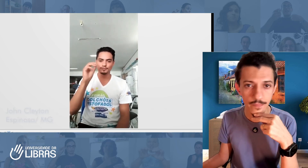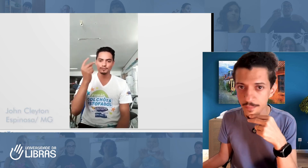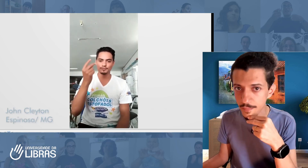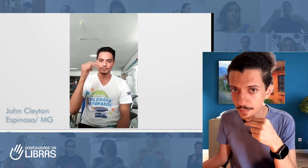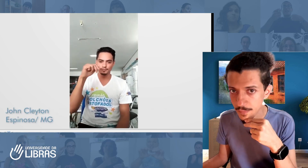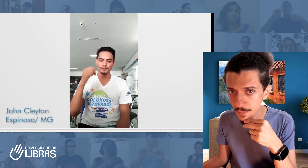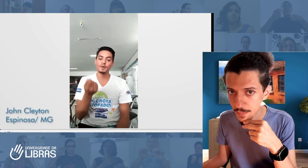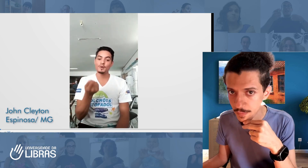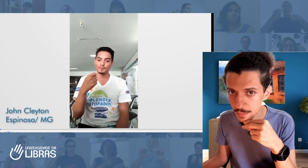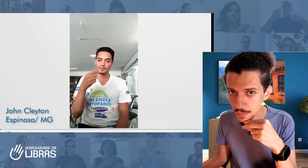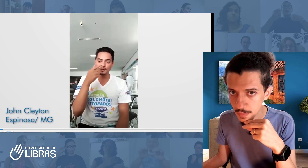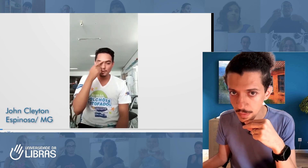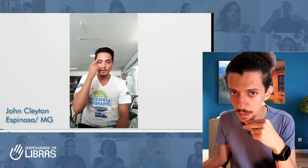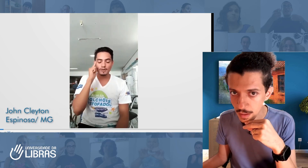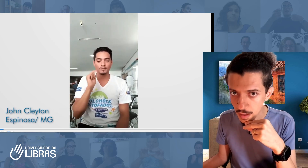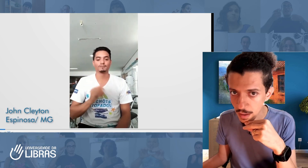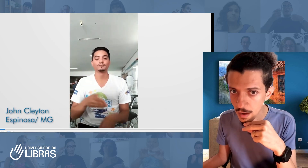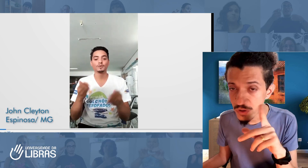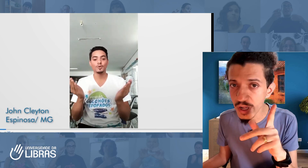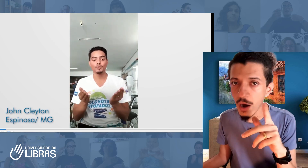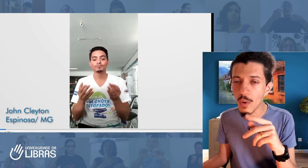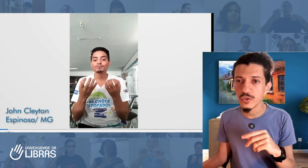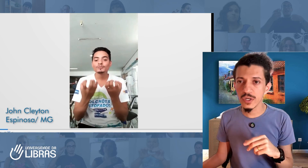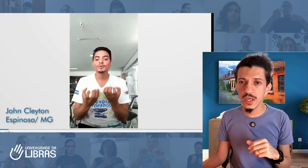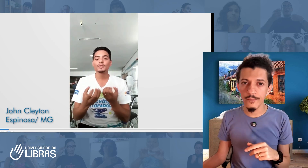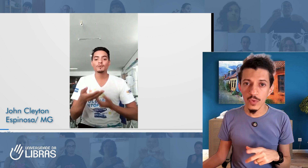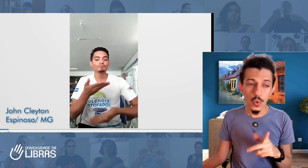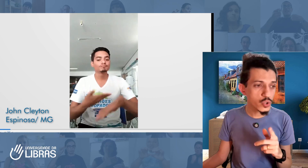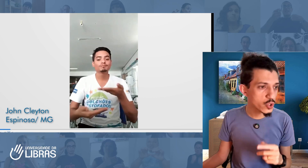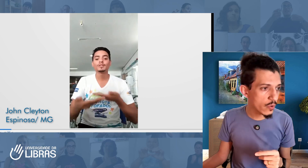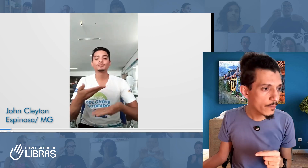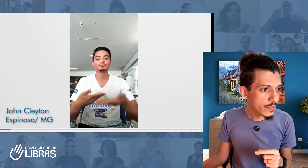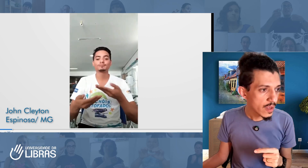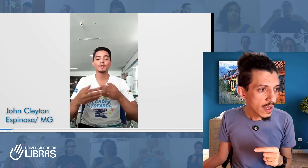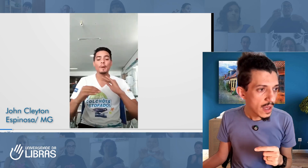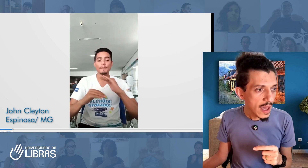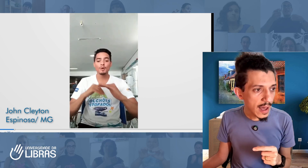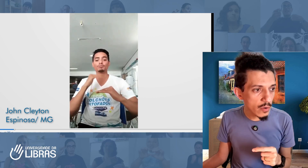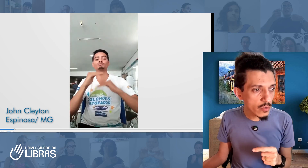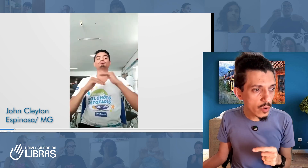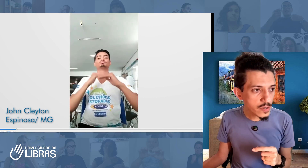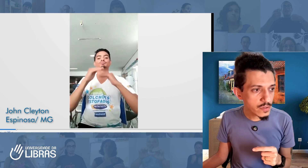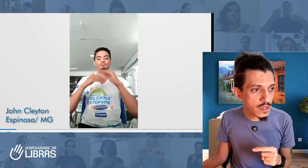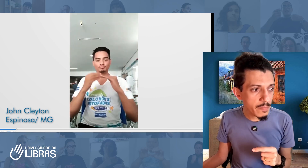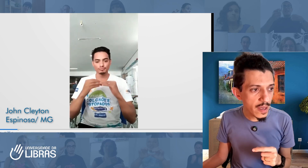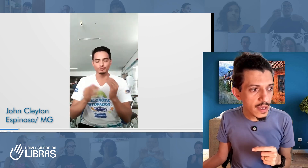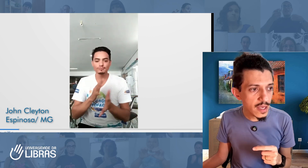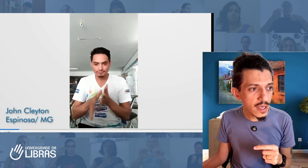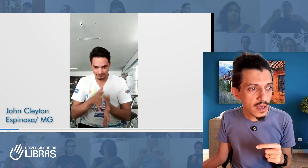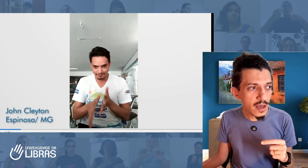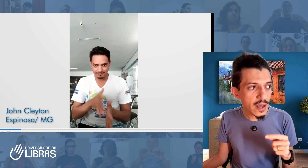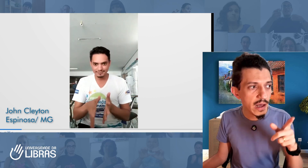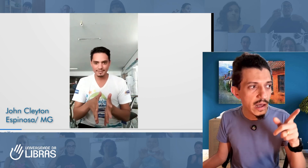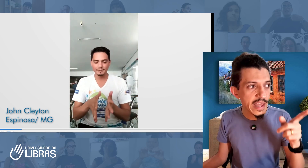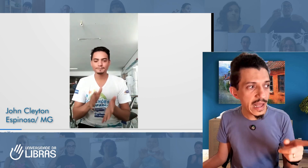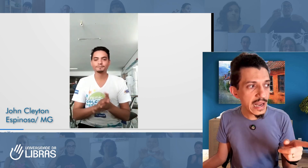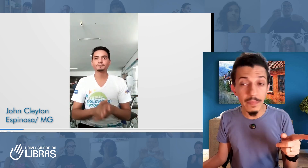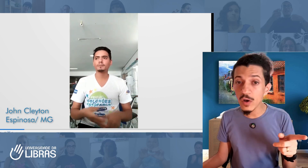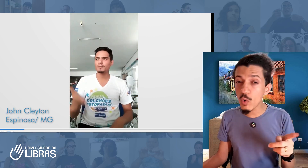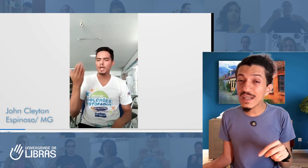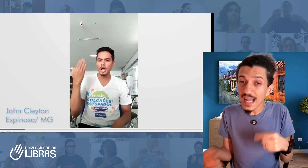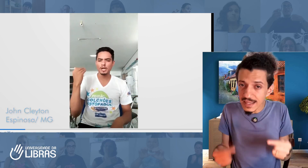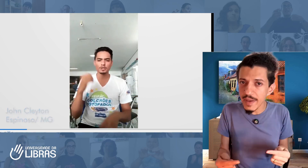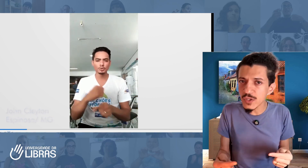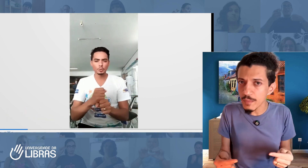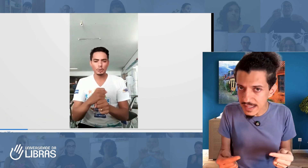bem com vocês? O meu nome é John. Vou tirar o áudio aqui. O John é aluno nosso também e ele